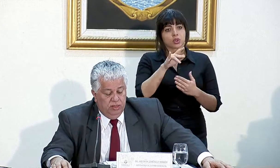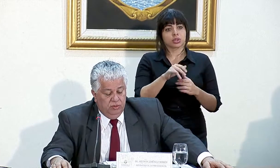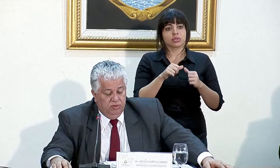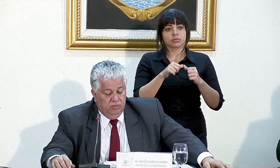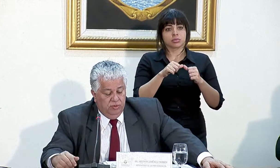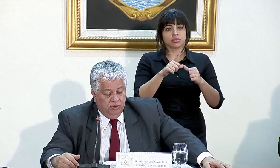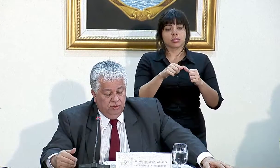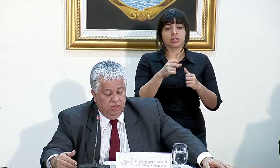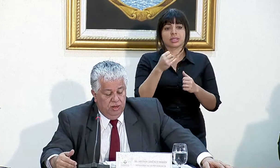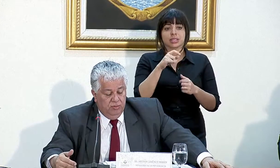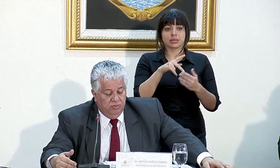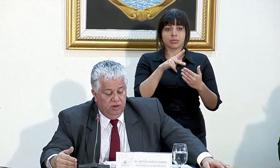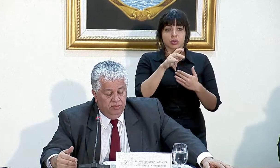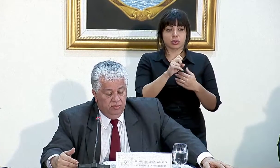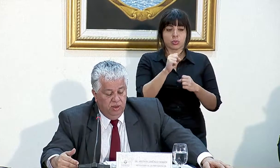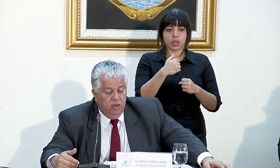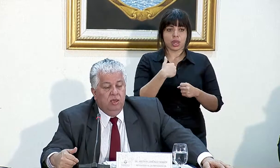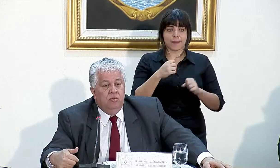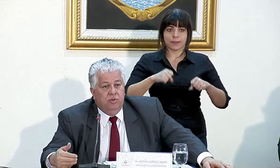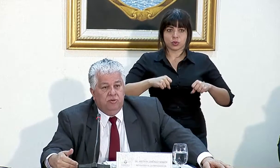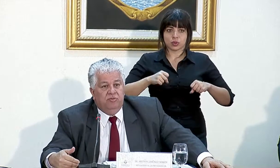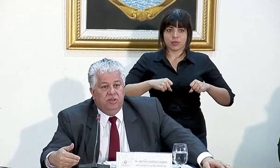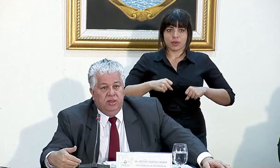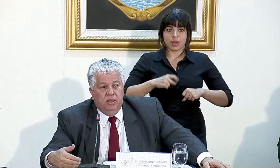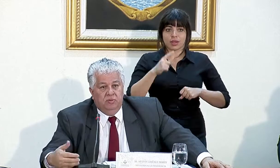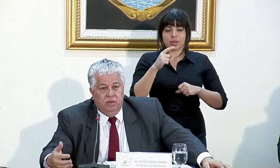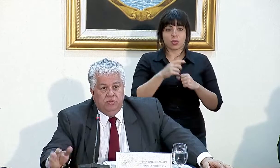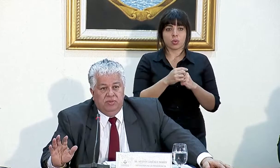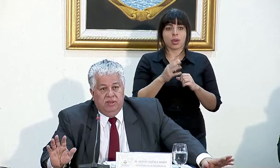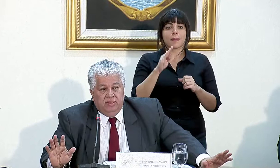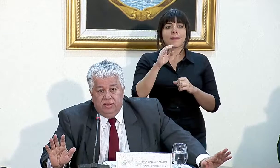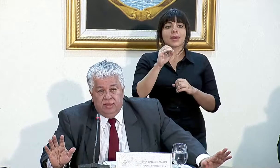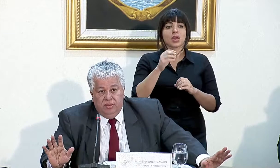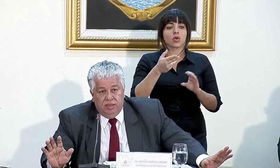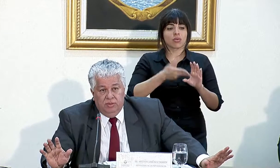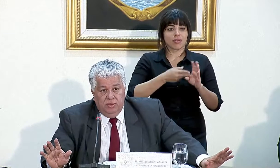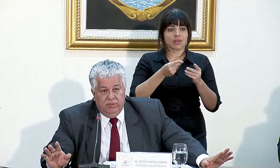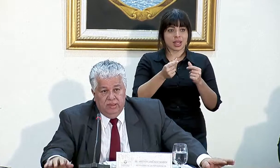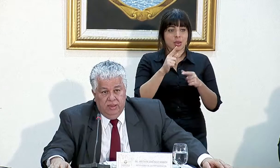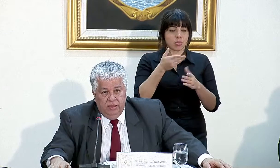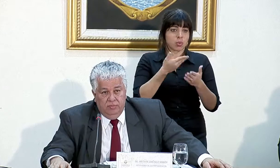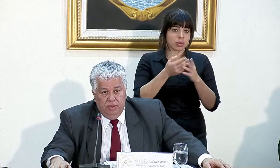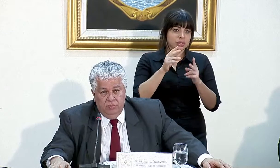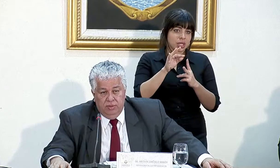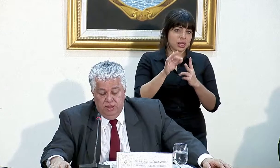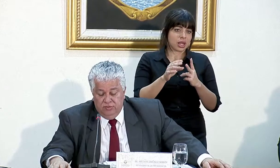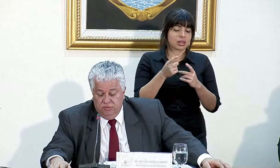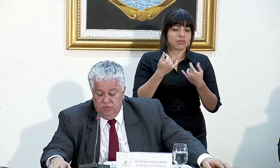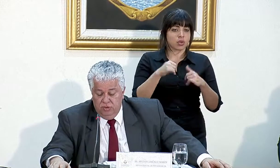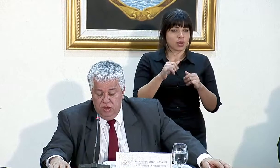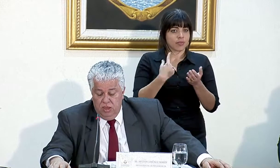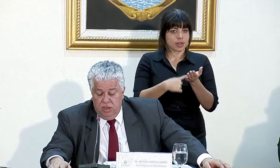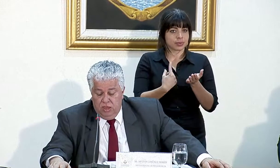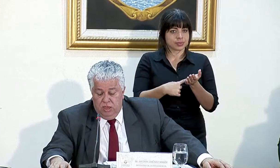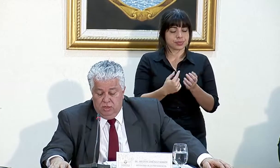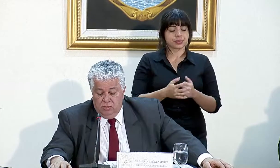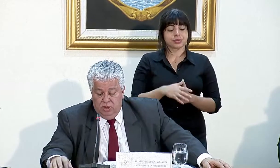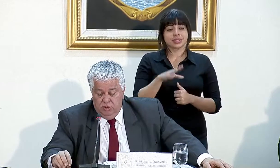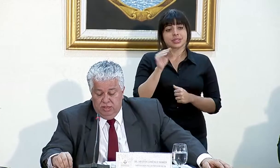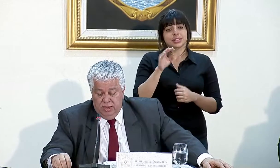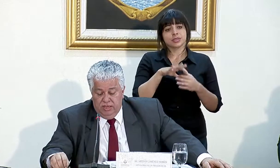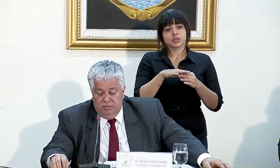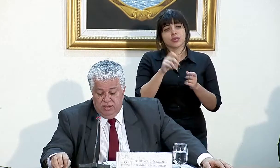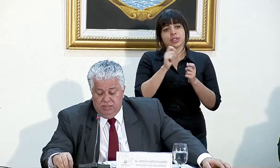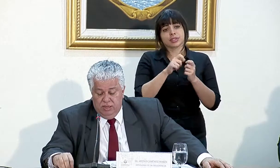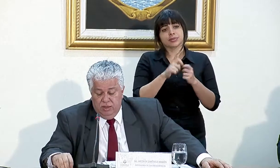continúa, en tanto este proyecto te da la posibilidad de hacer una biorefinería con una propuesta alternativa que todavía está en la discusión. Y sobre